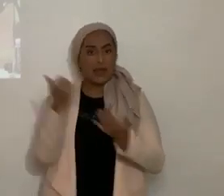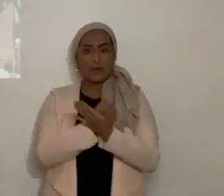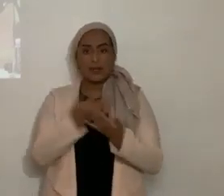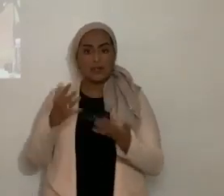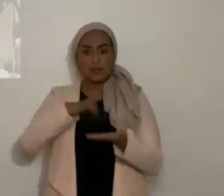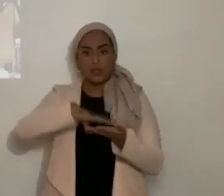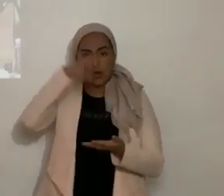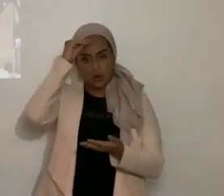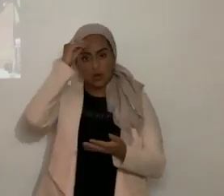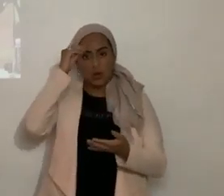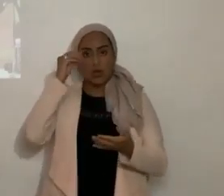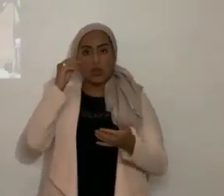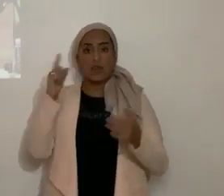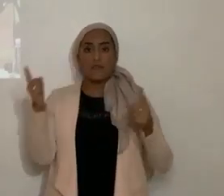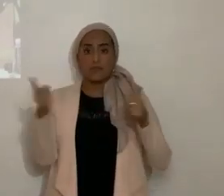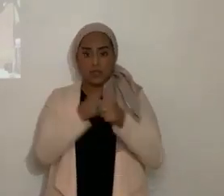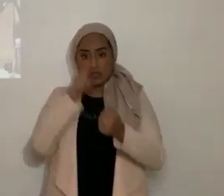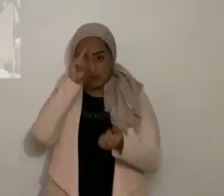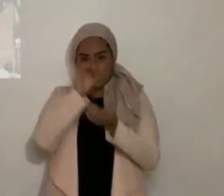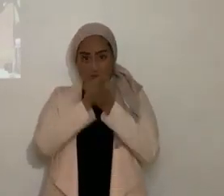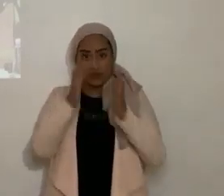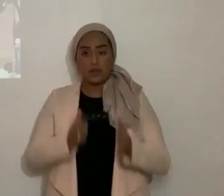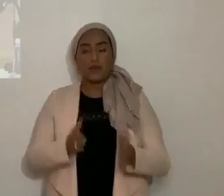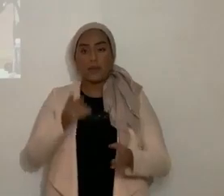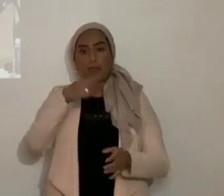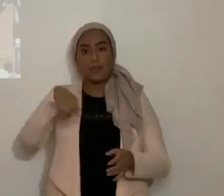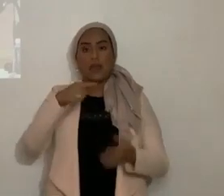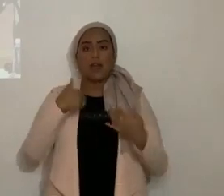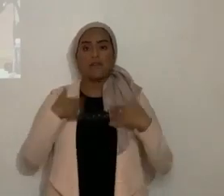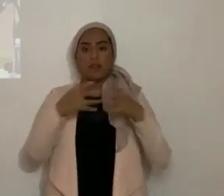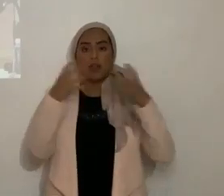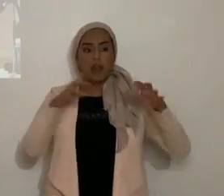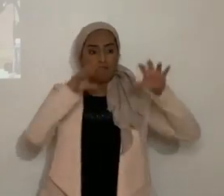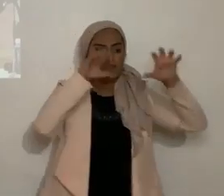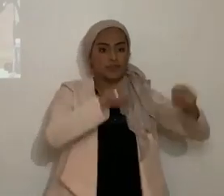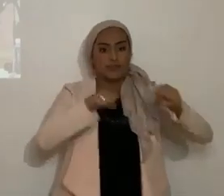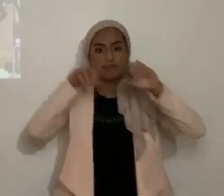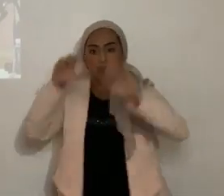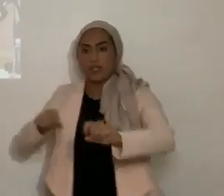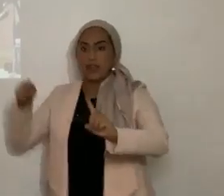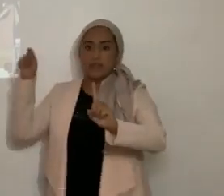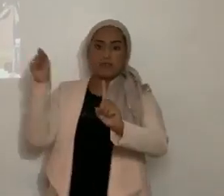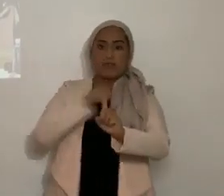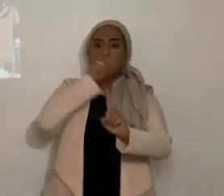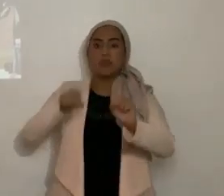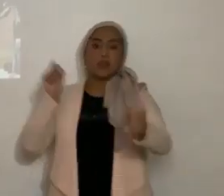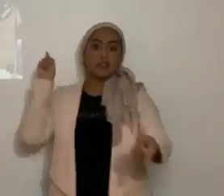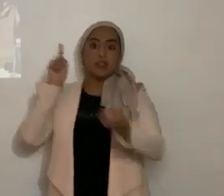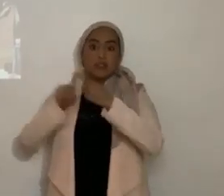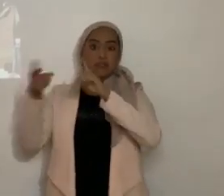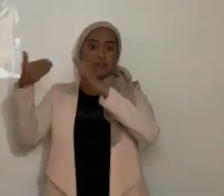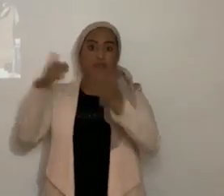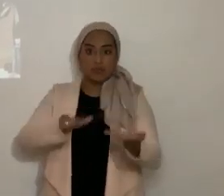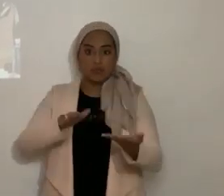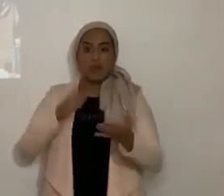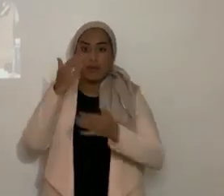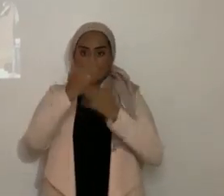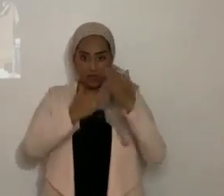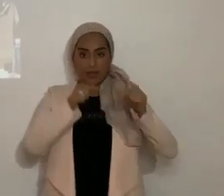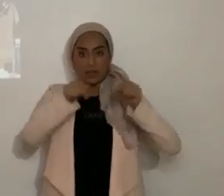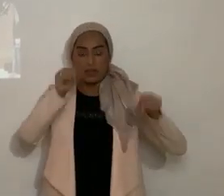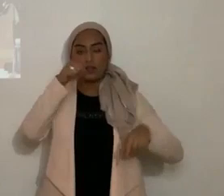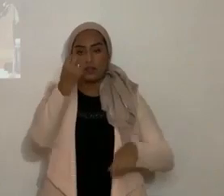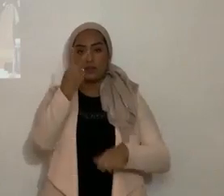esto. Pues los primeros mishihim tuvieron que padecer persecución, golpes y hasta la muerte. ¿Sí?